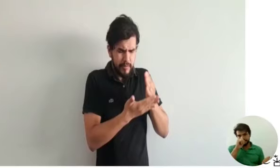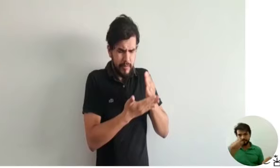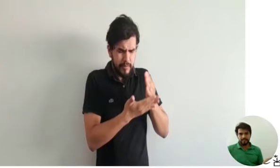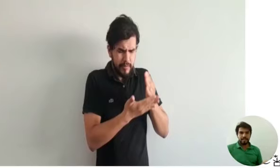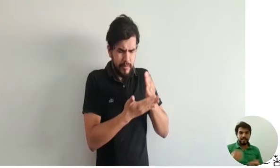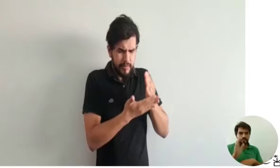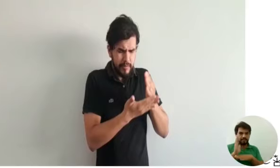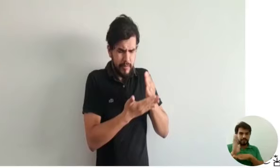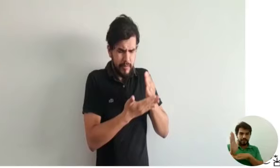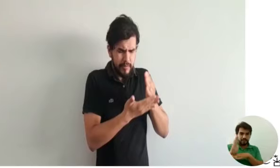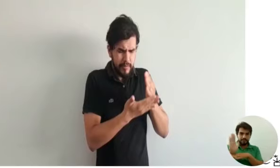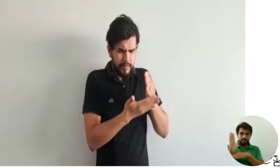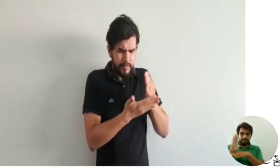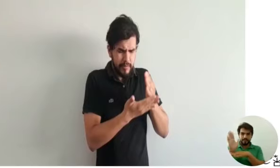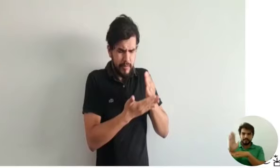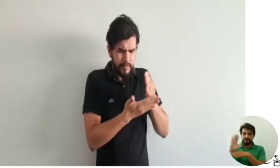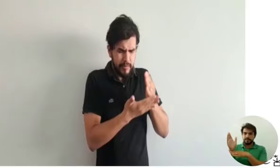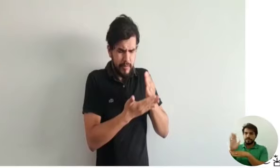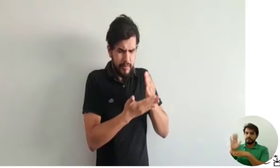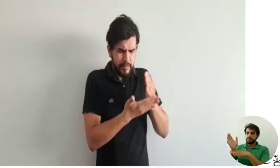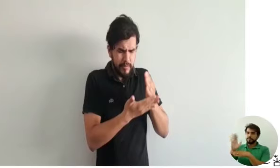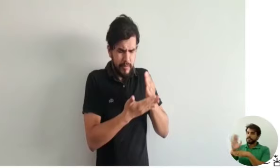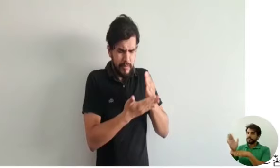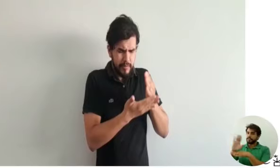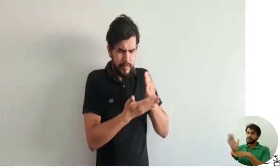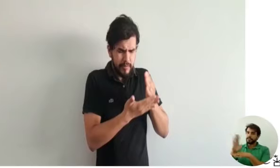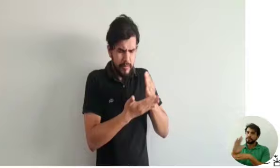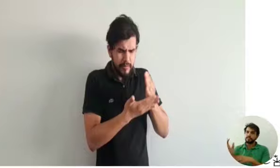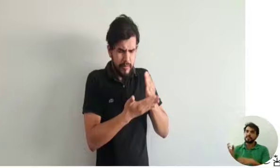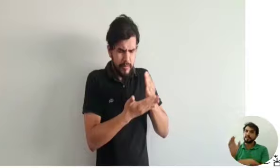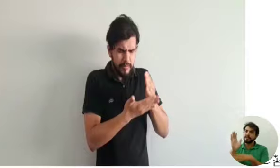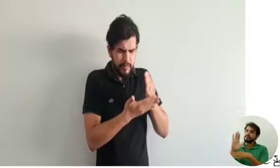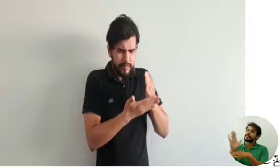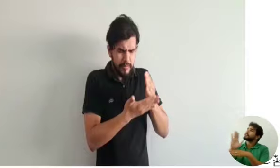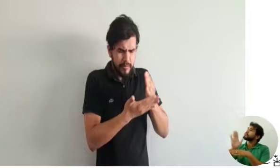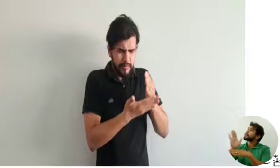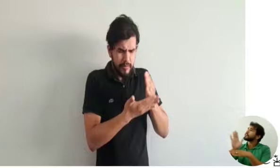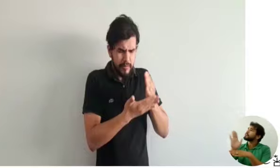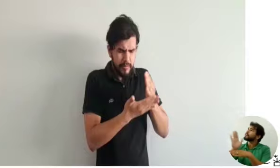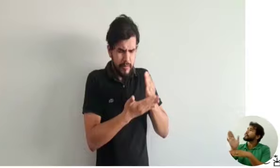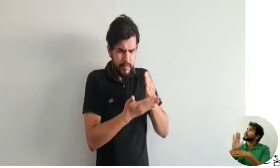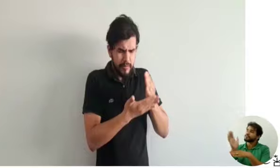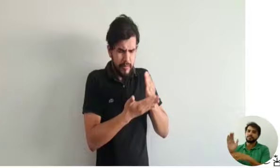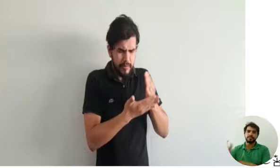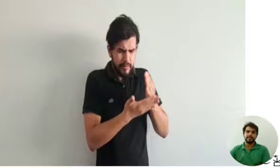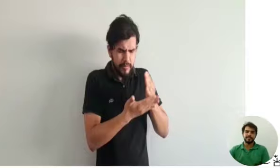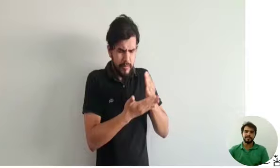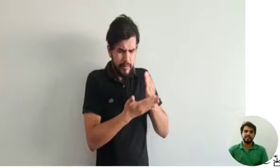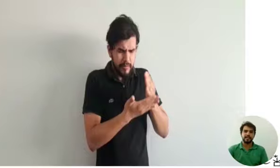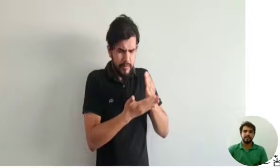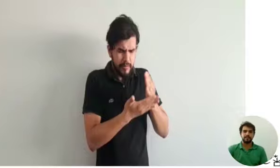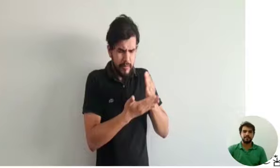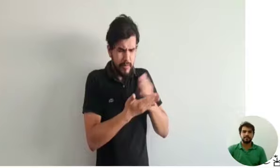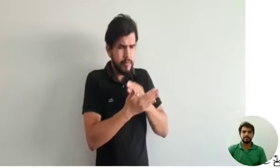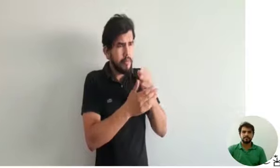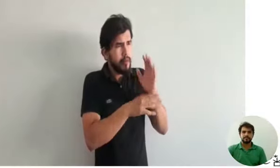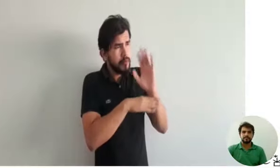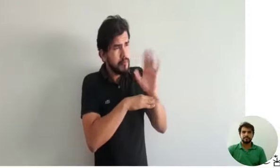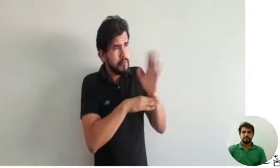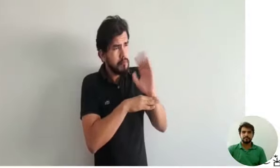lendo, né? Aí ele faz o sinal de vídeo, vendo vídeos, percebe que ele faz e olha ali para o norte, como se estivesse pensando em